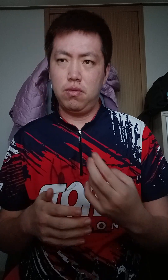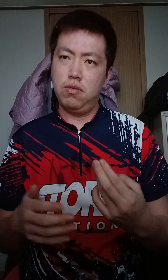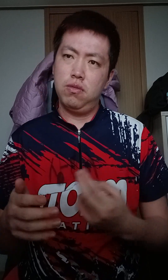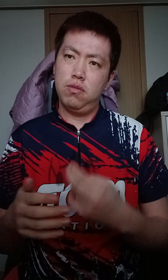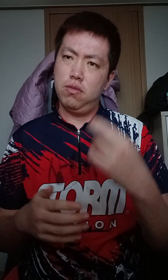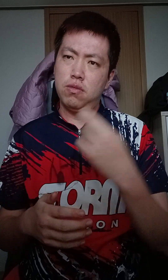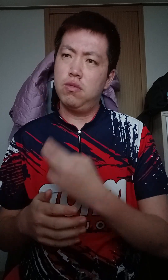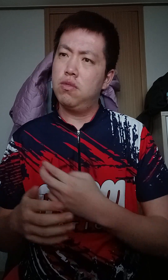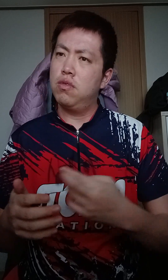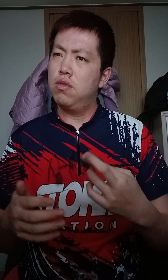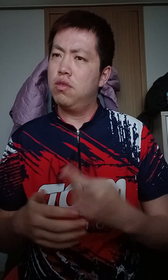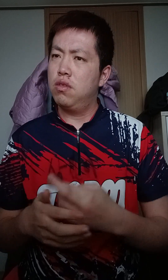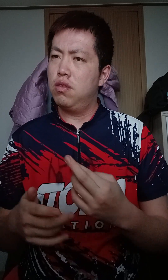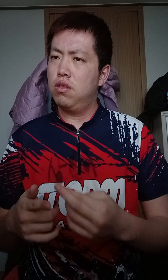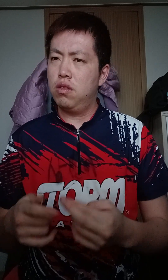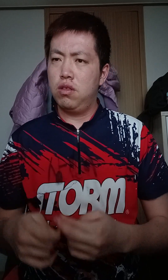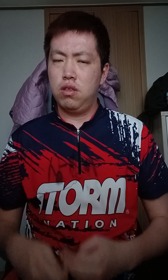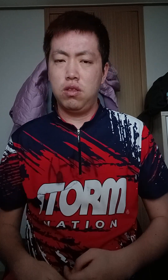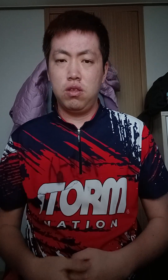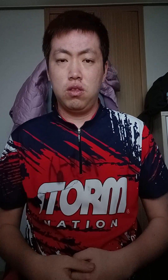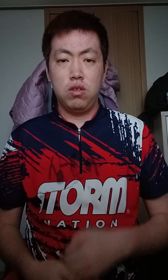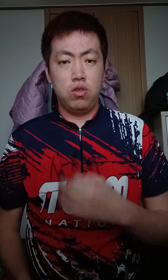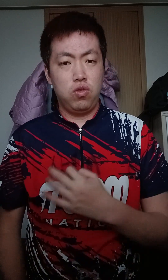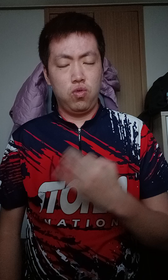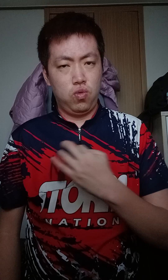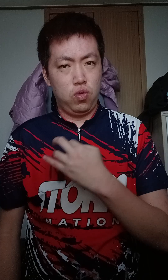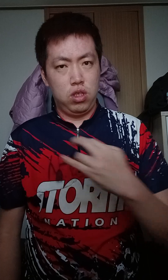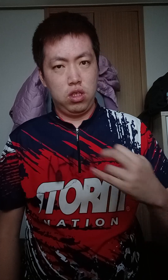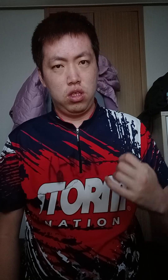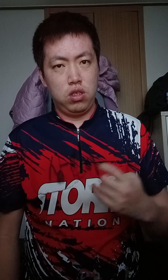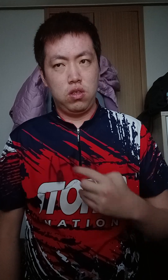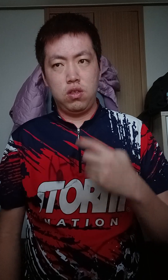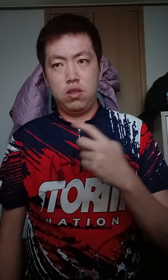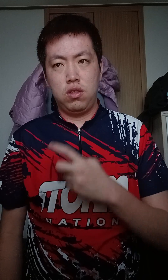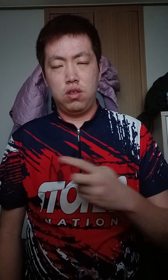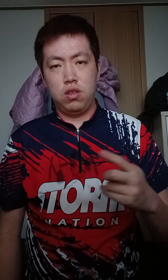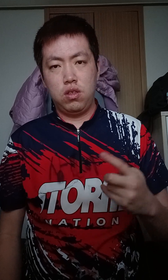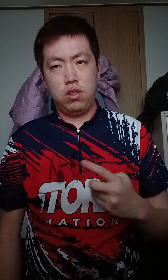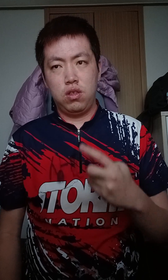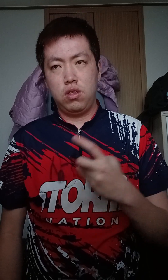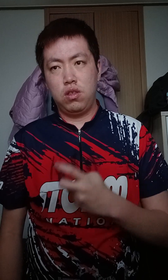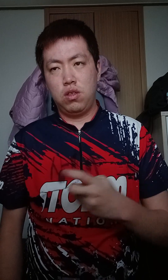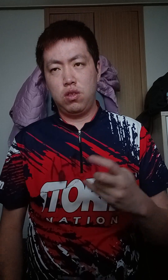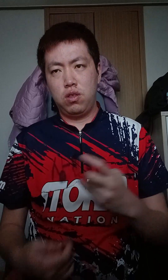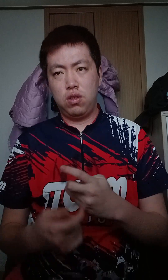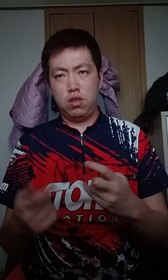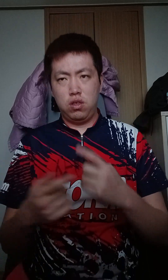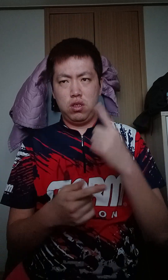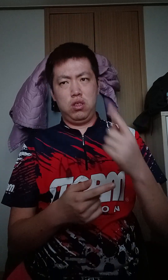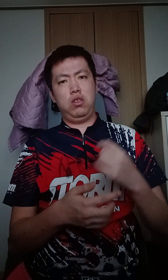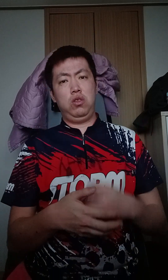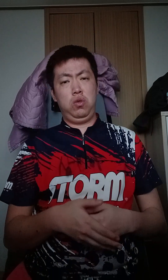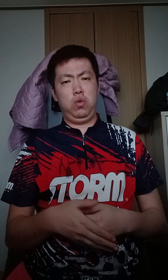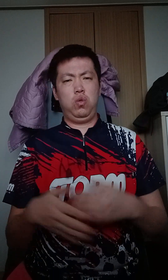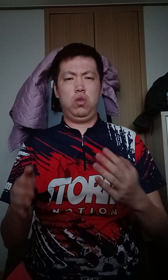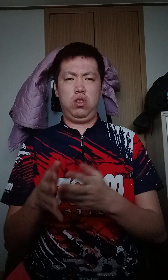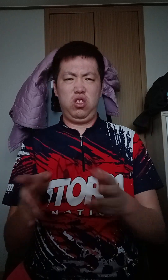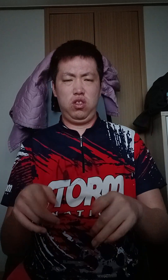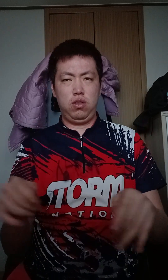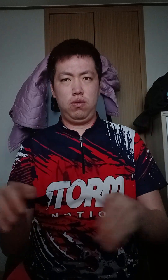나오고 있는 경우가 많이 있거든요. 휠체어를 많이 타니까 이게 좁으면 못 가잖아요. 화장실 출입문 앞에 점자